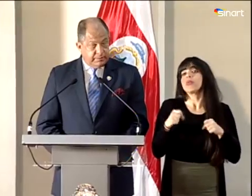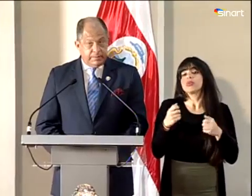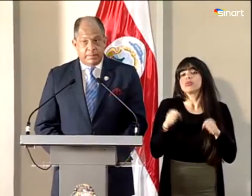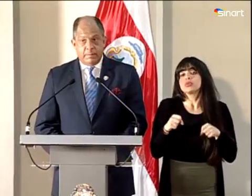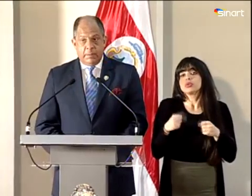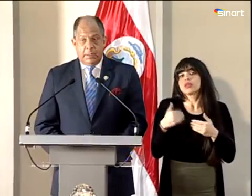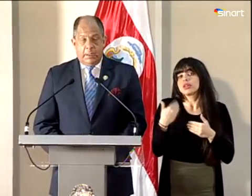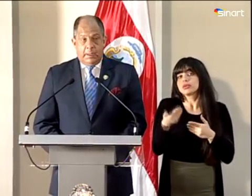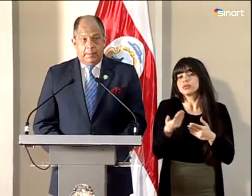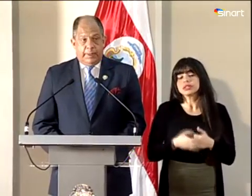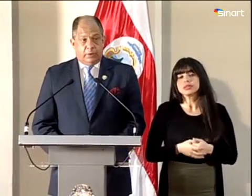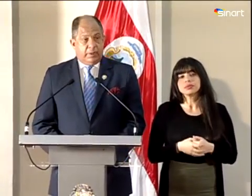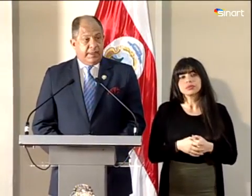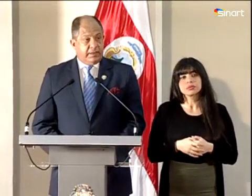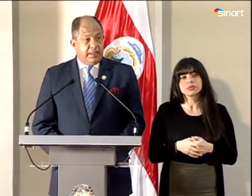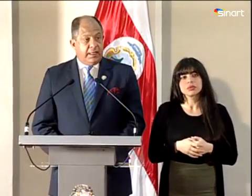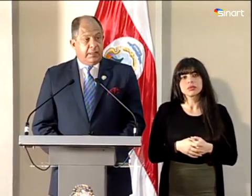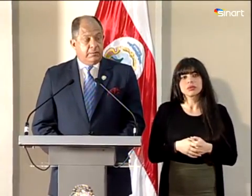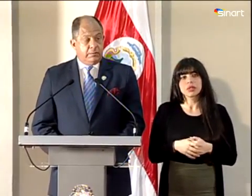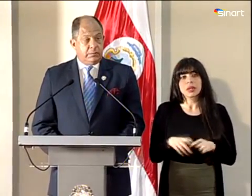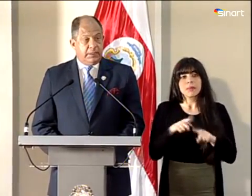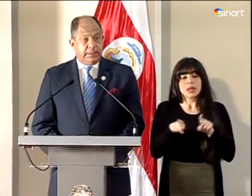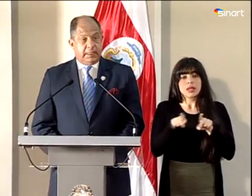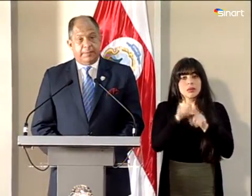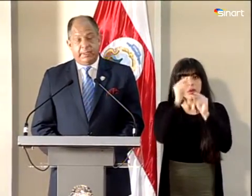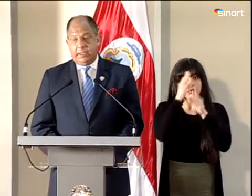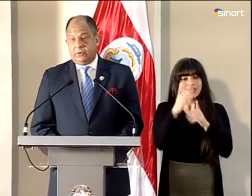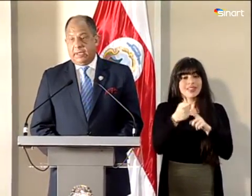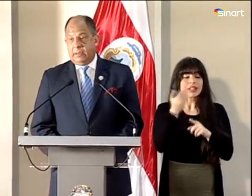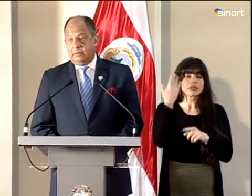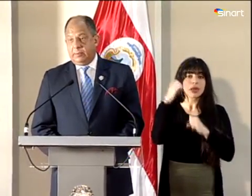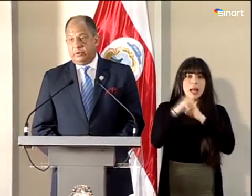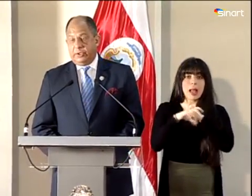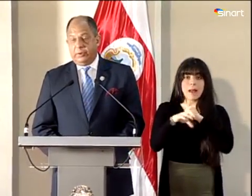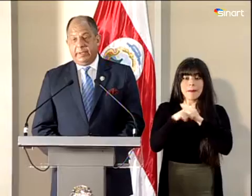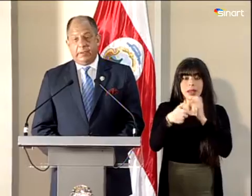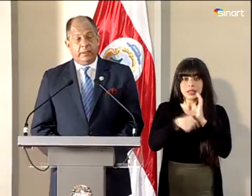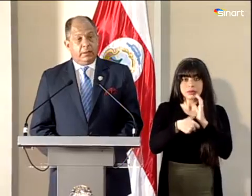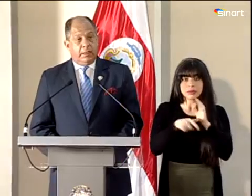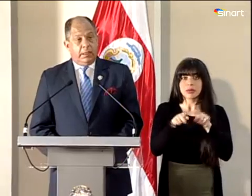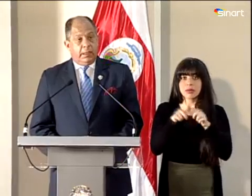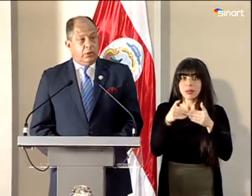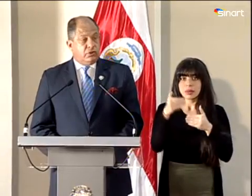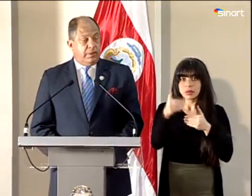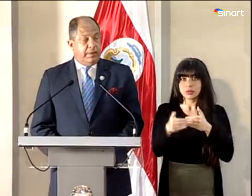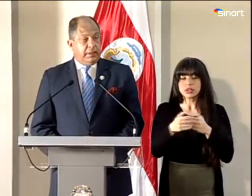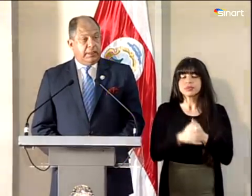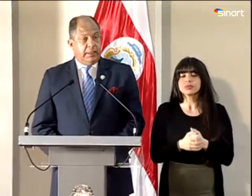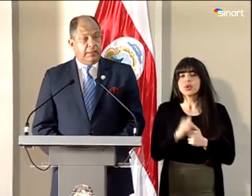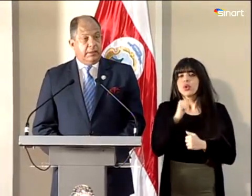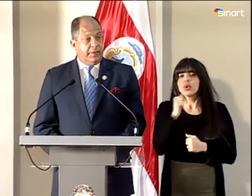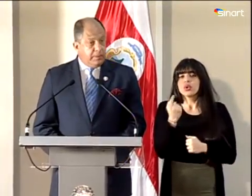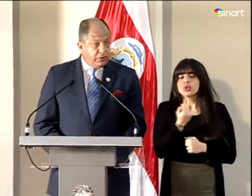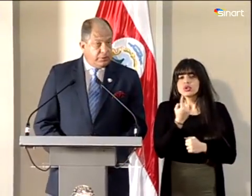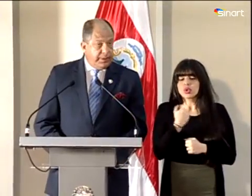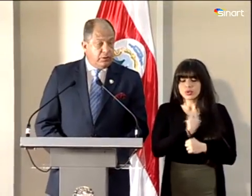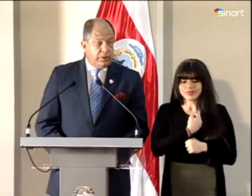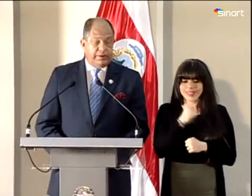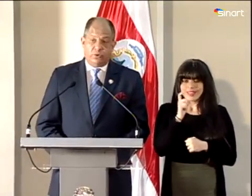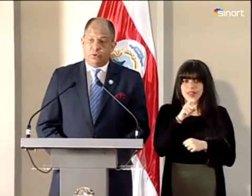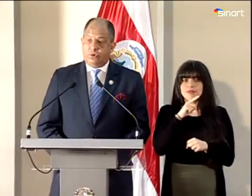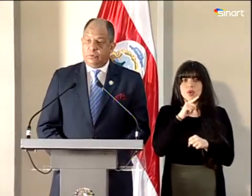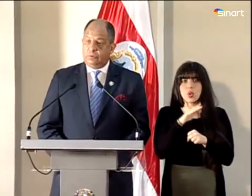después. Pero también señalé desde la campaña electoral y posteriormente que no solamente debíamos de cumplir